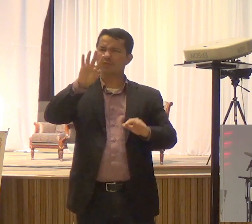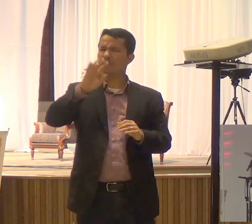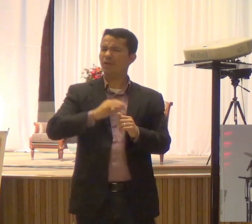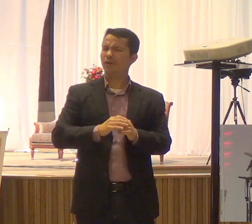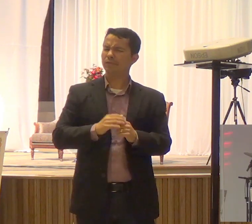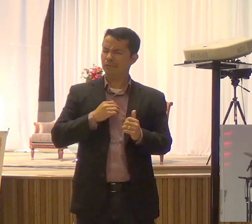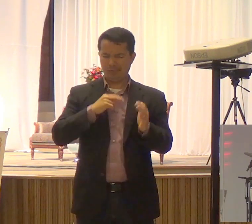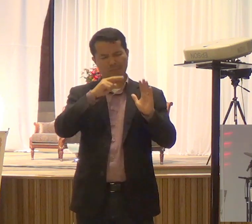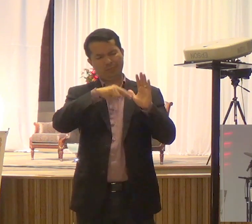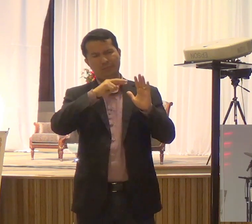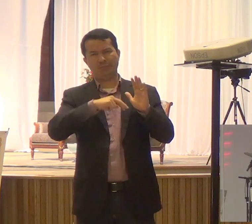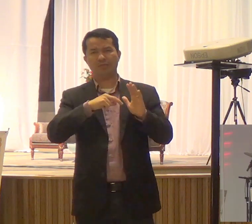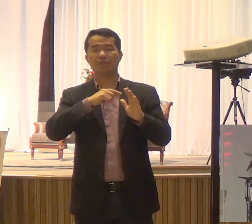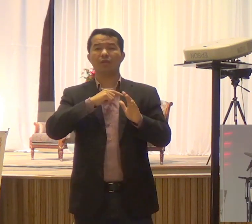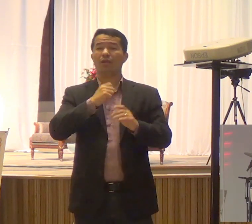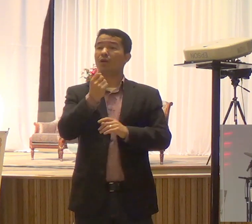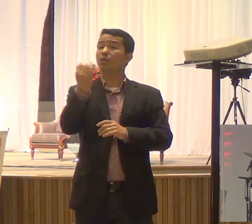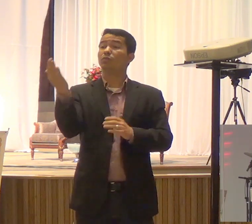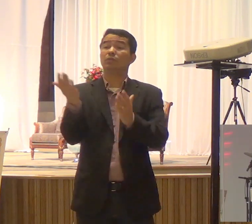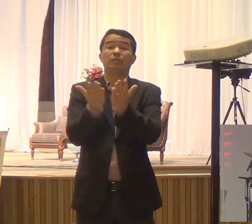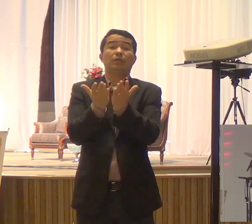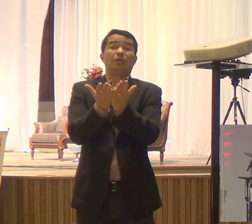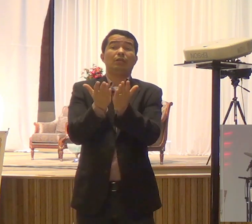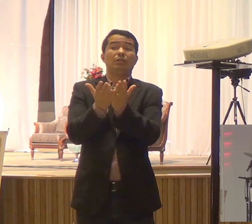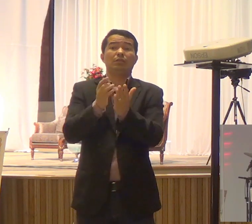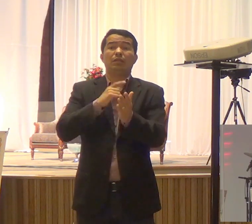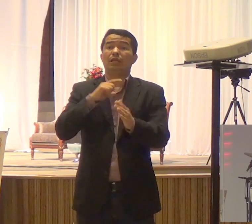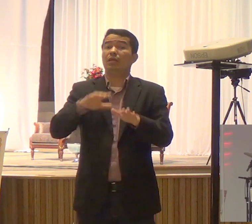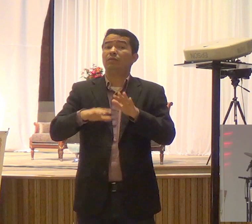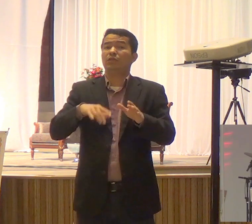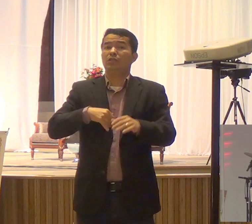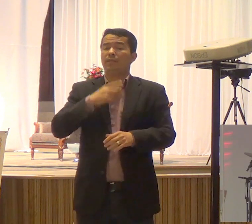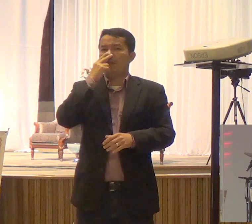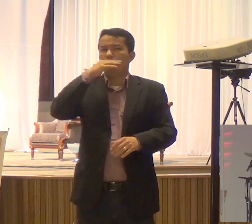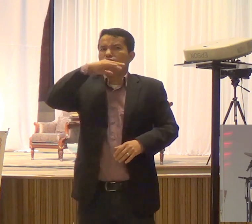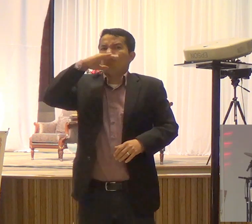é que alguns cristãos vão entrar no céu cheirando queimado.